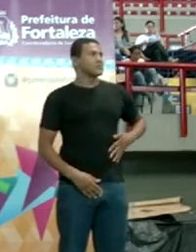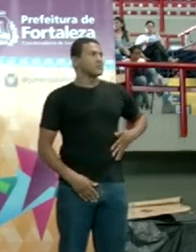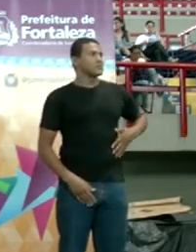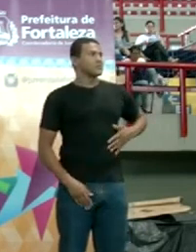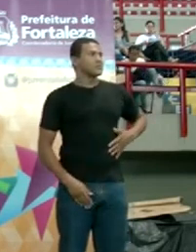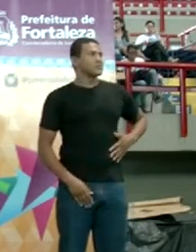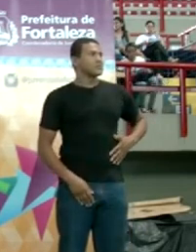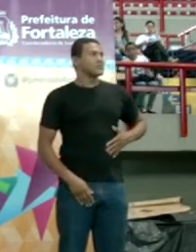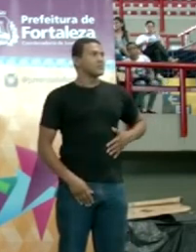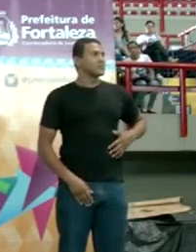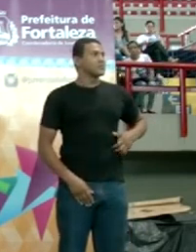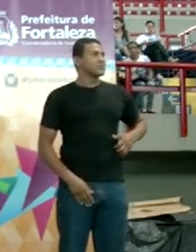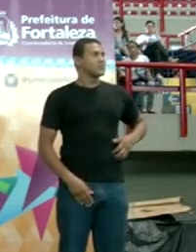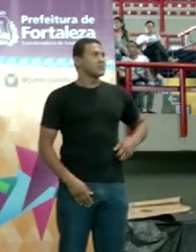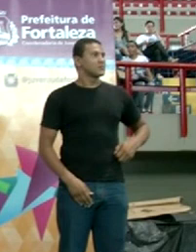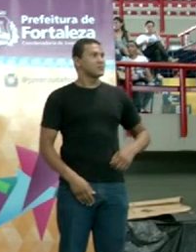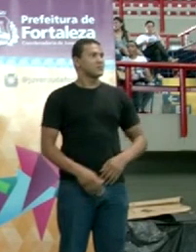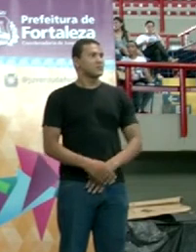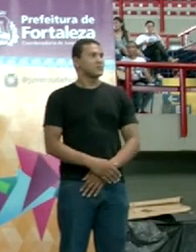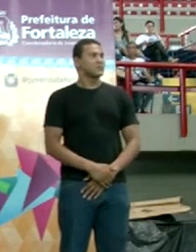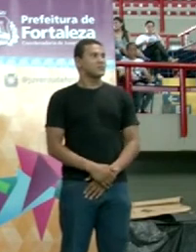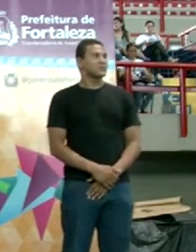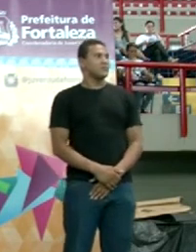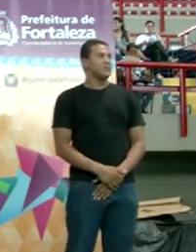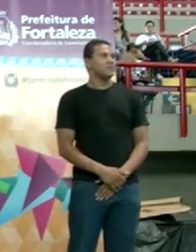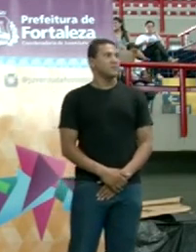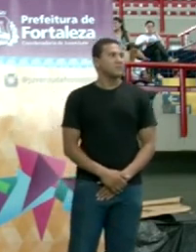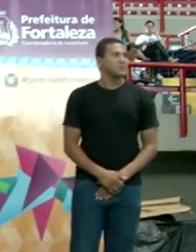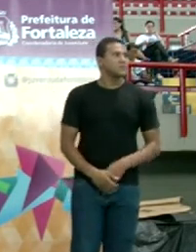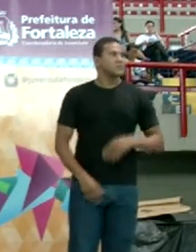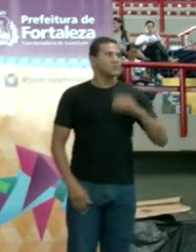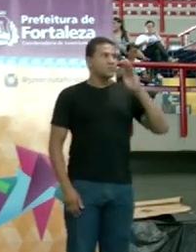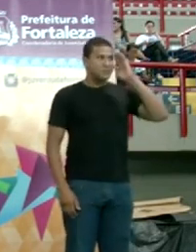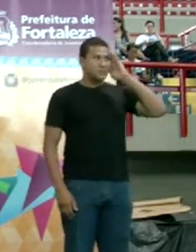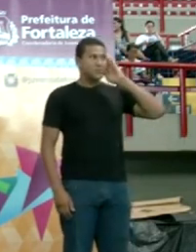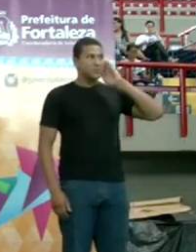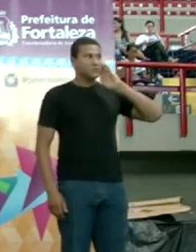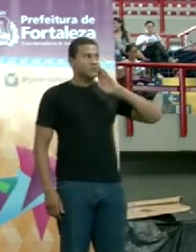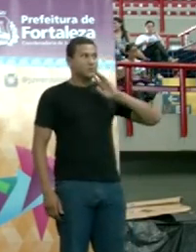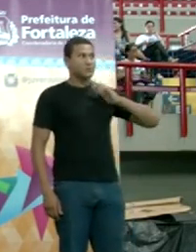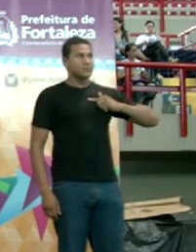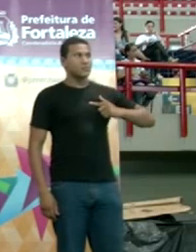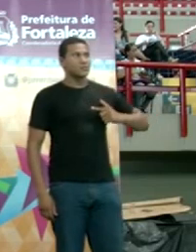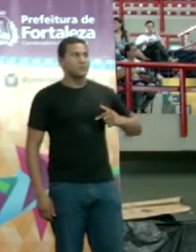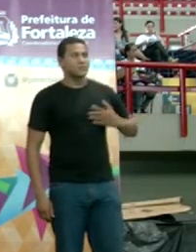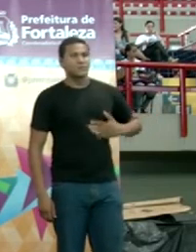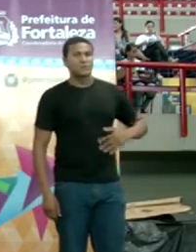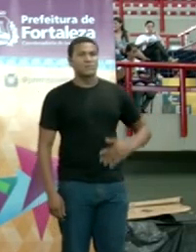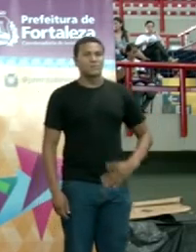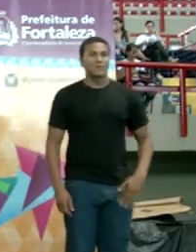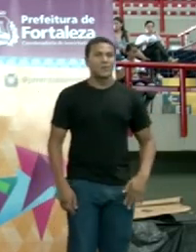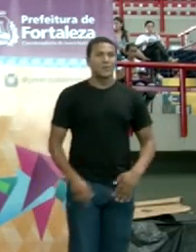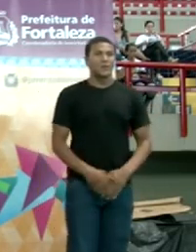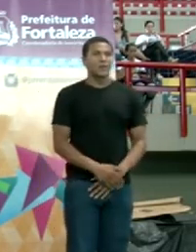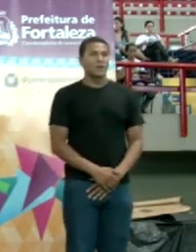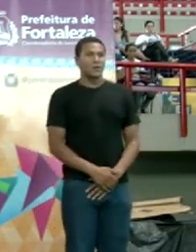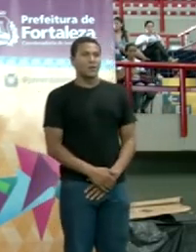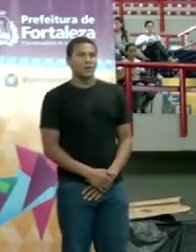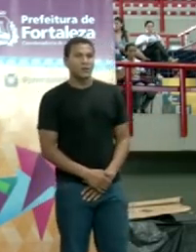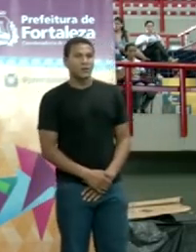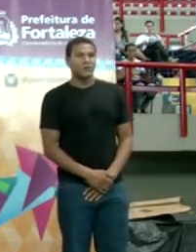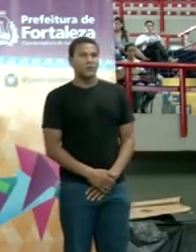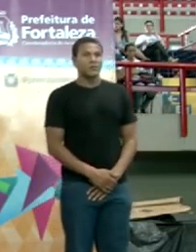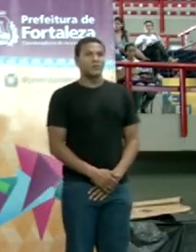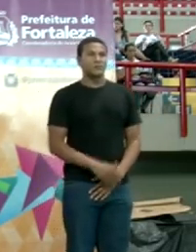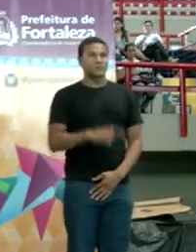Sim, então como eu estava dizendo, a página 45, obrigado. O que acontece é o seguinte, essa matéria que a gente estudou hoje, ela é